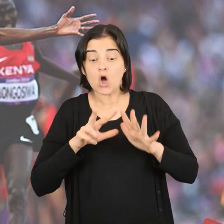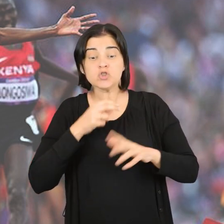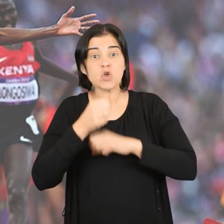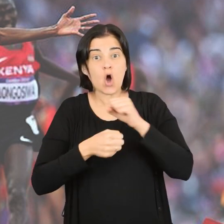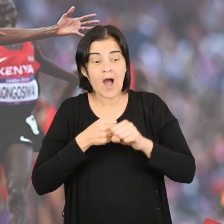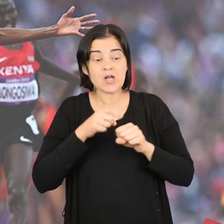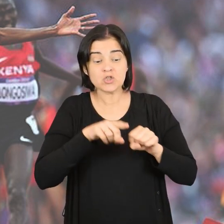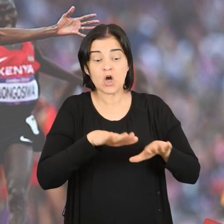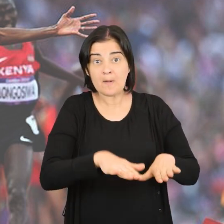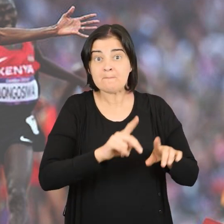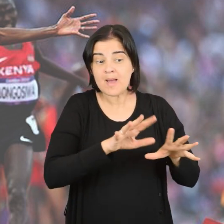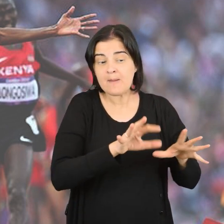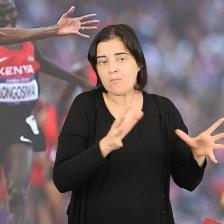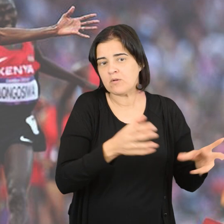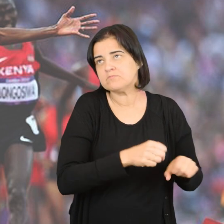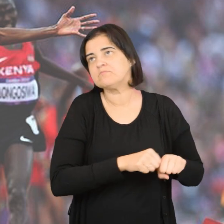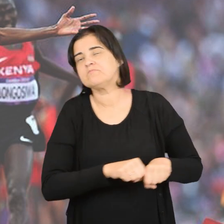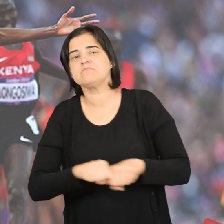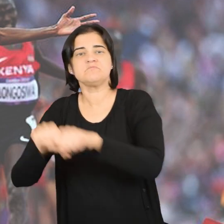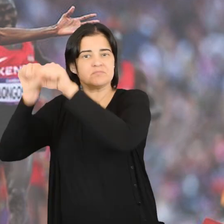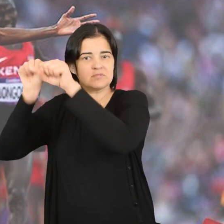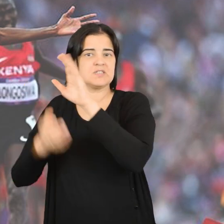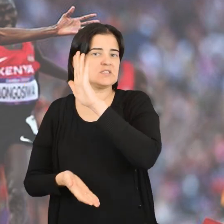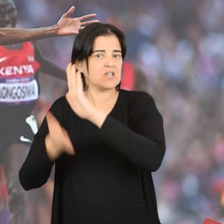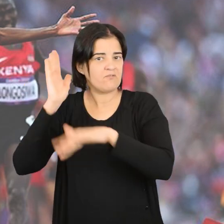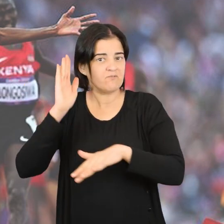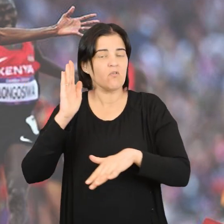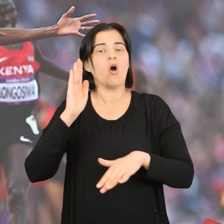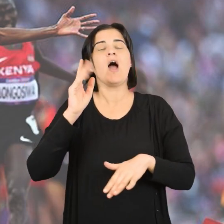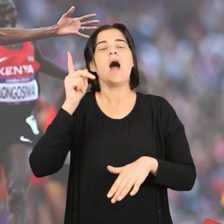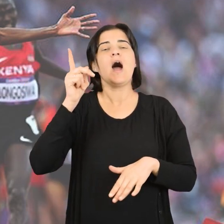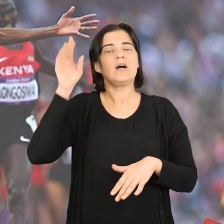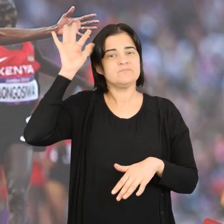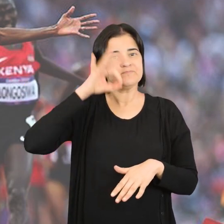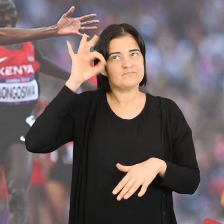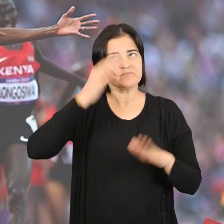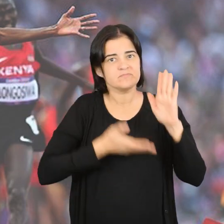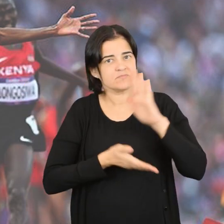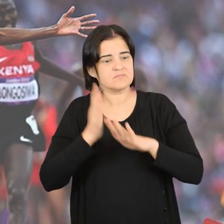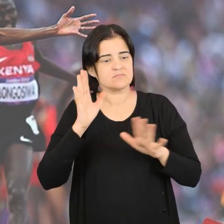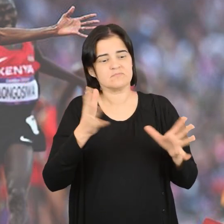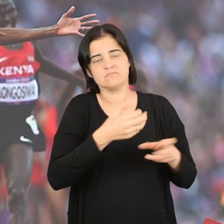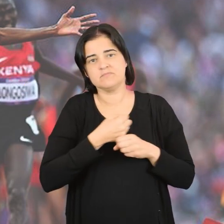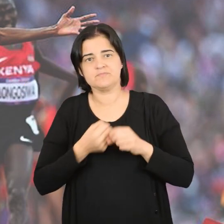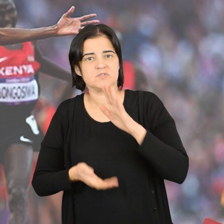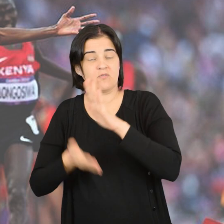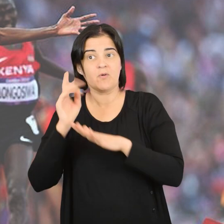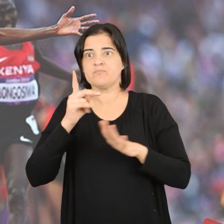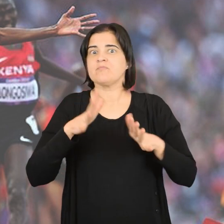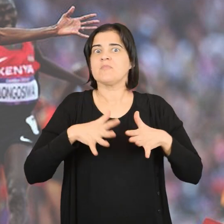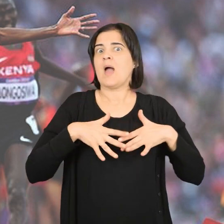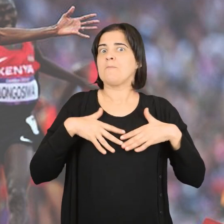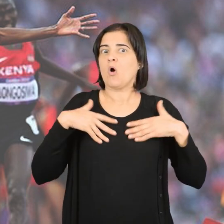y a los 8 años es alejado de su familia enviándolo a Reino